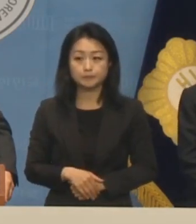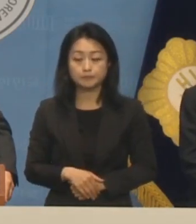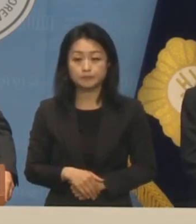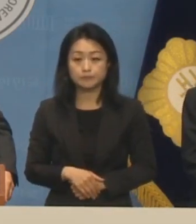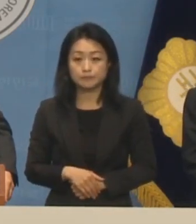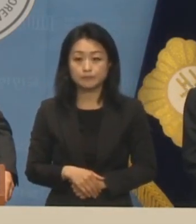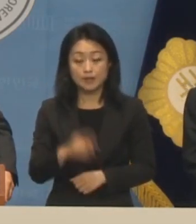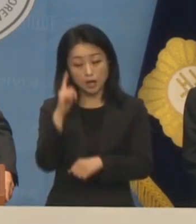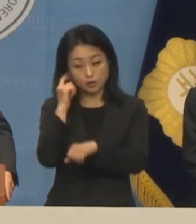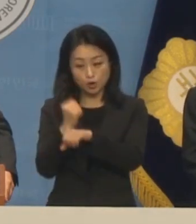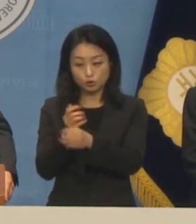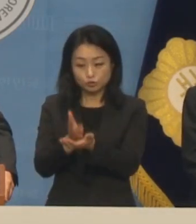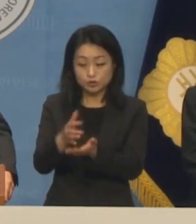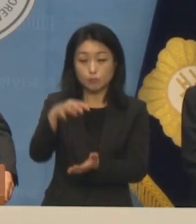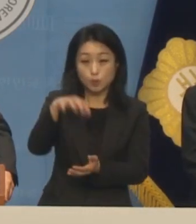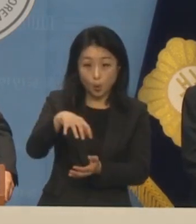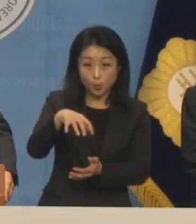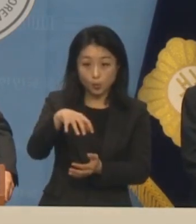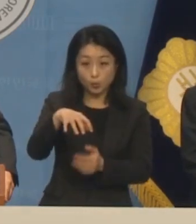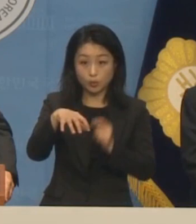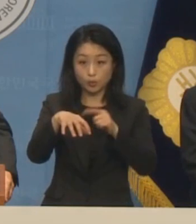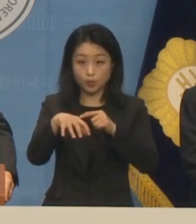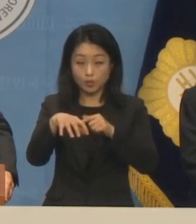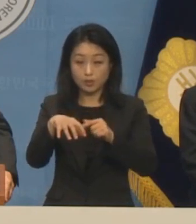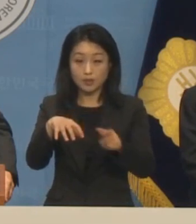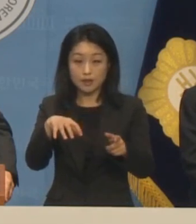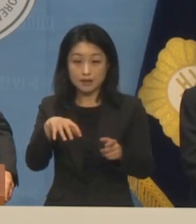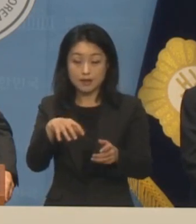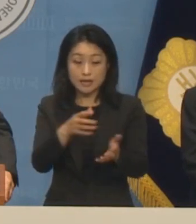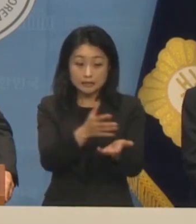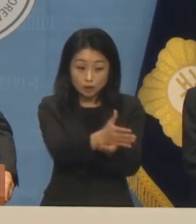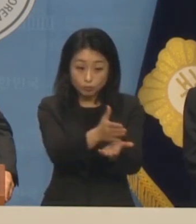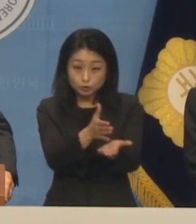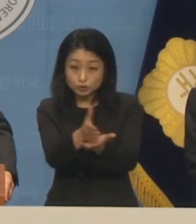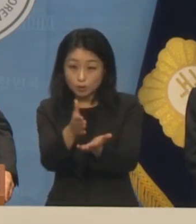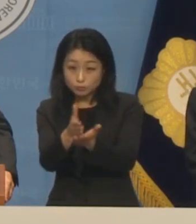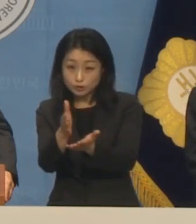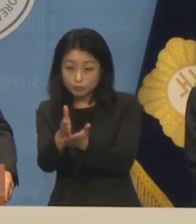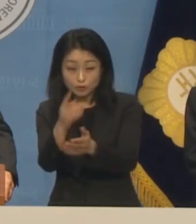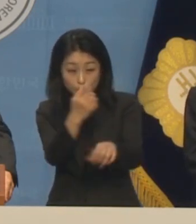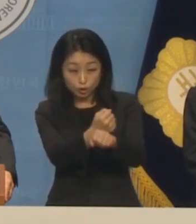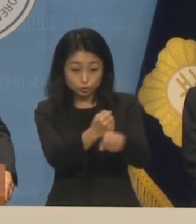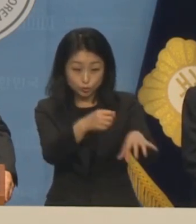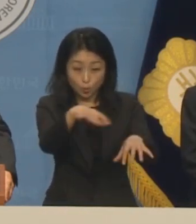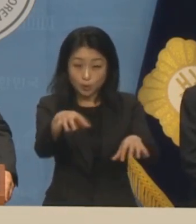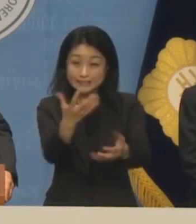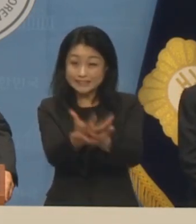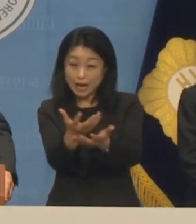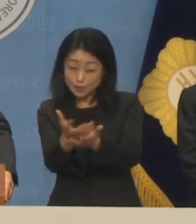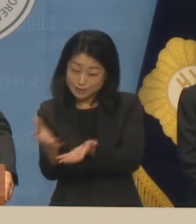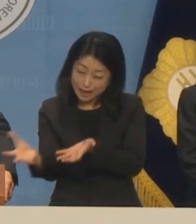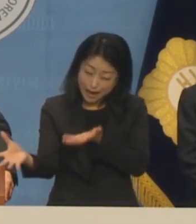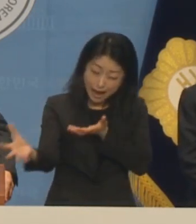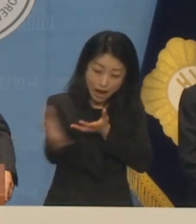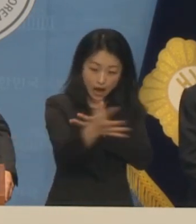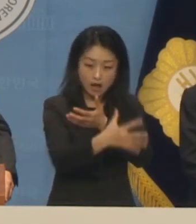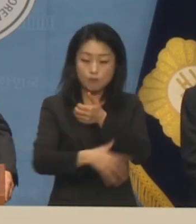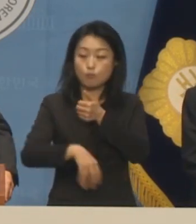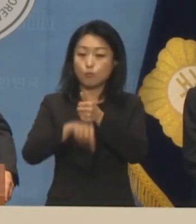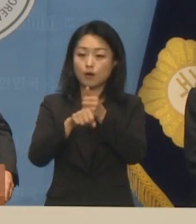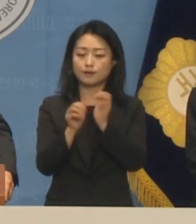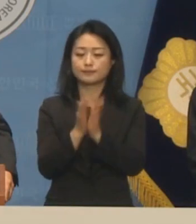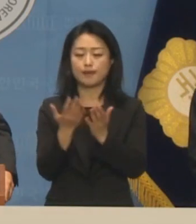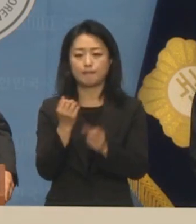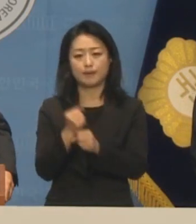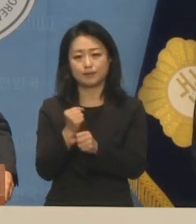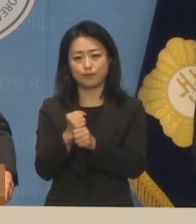모든 싱크탱크들로부터 관련된 정부 부처별 자료들을 모두 모아서 정책집을